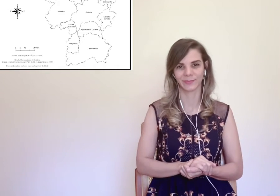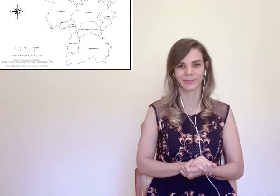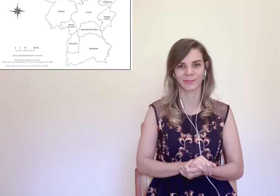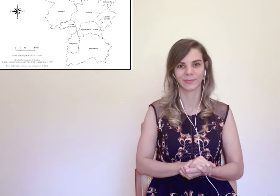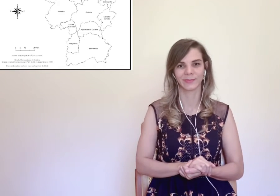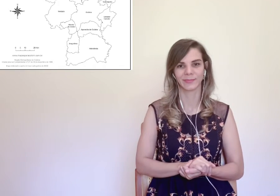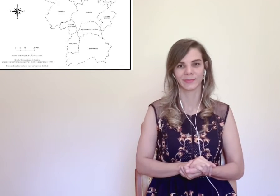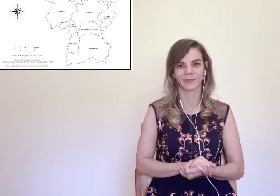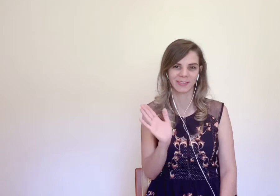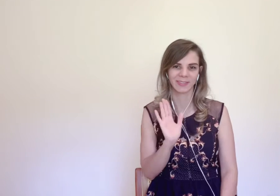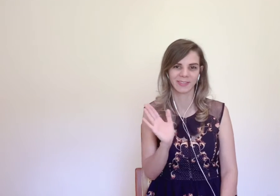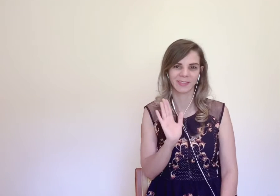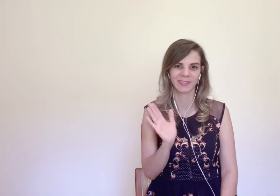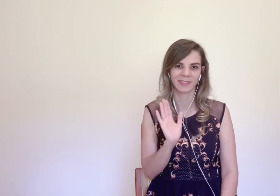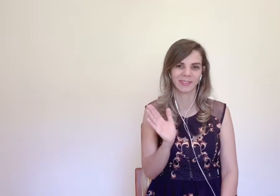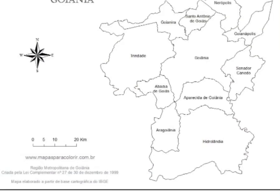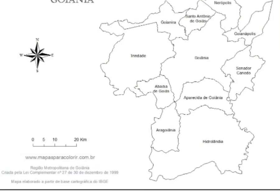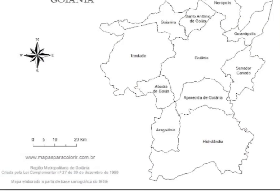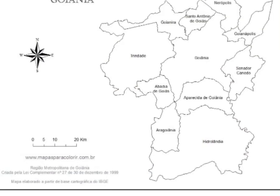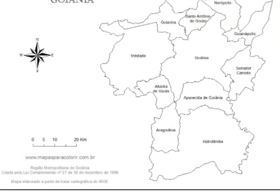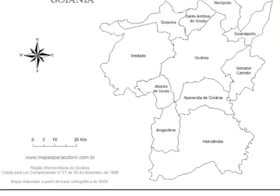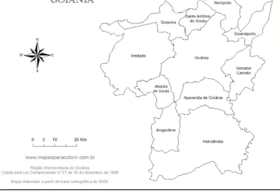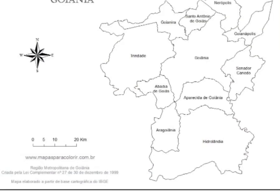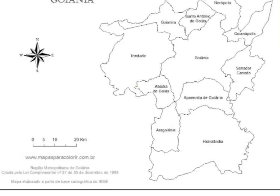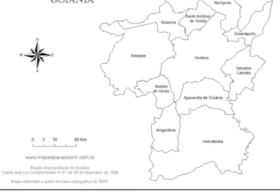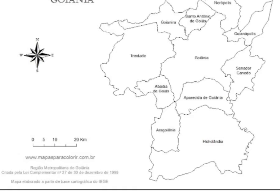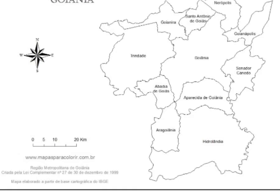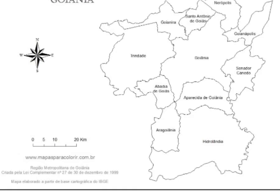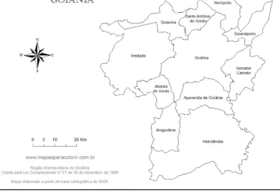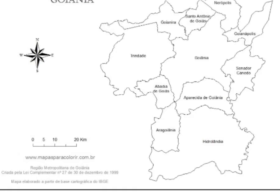a cidade de Goiânia. Boa atividade. Tchau.